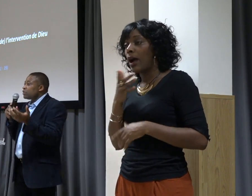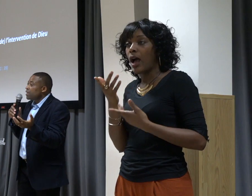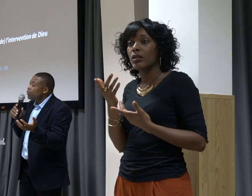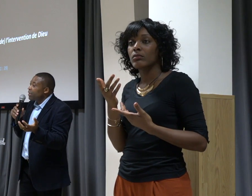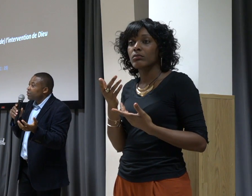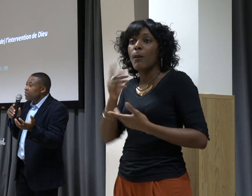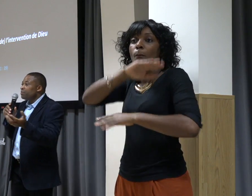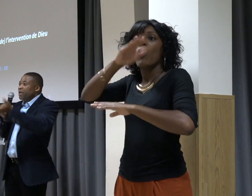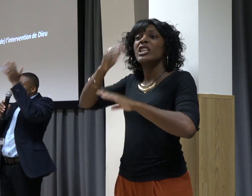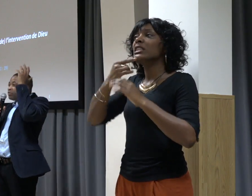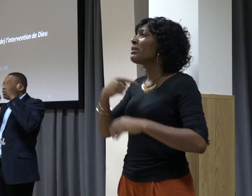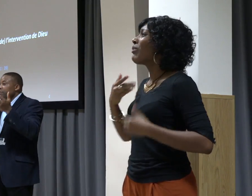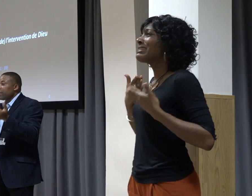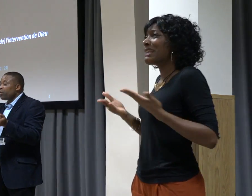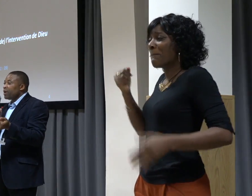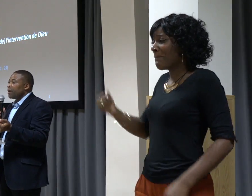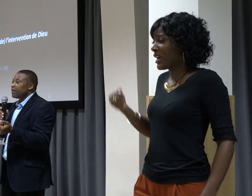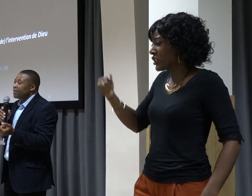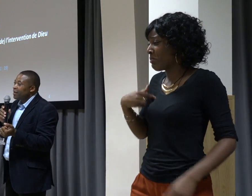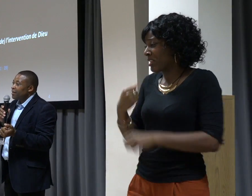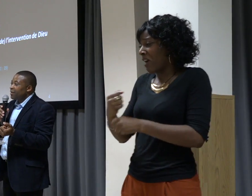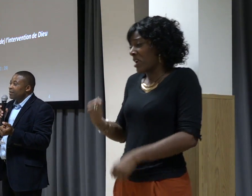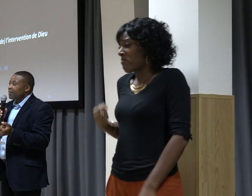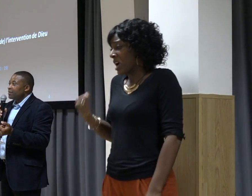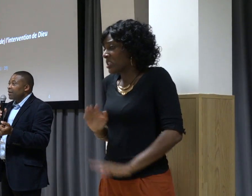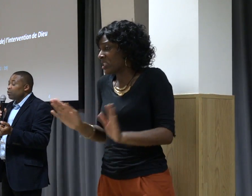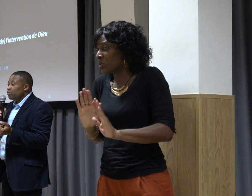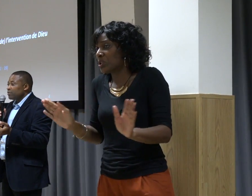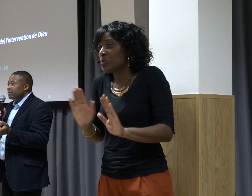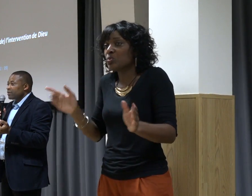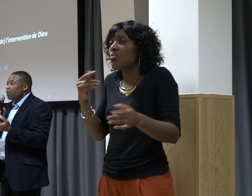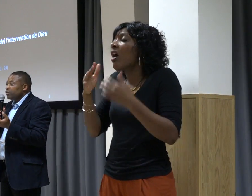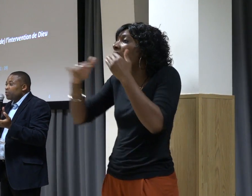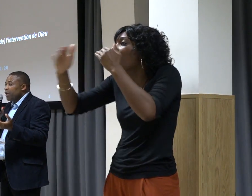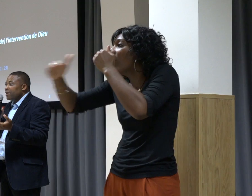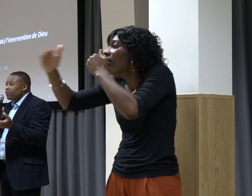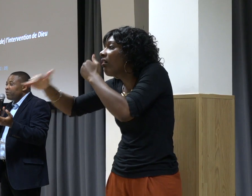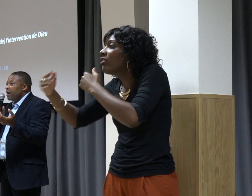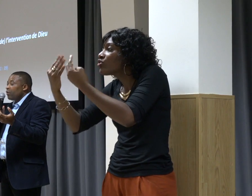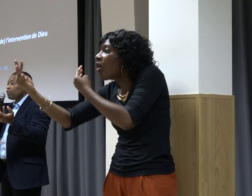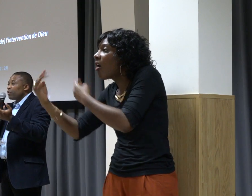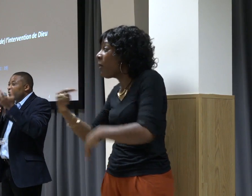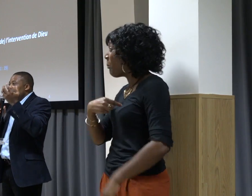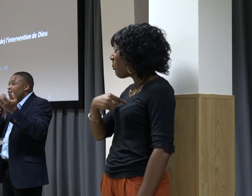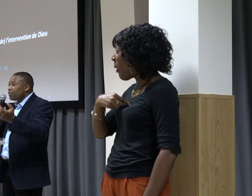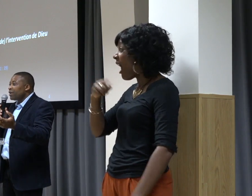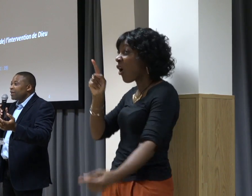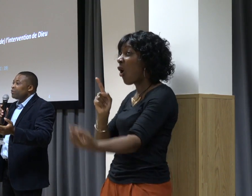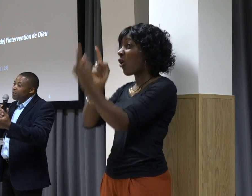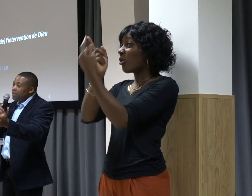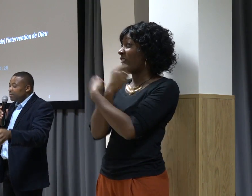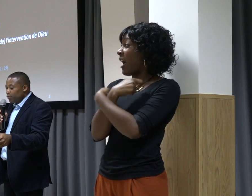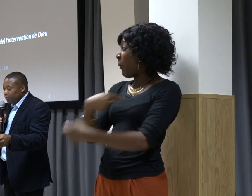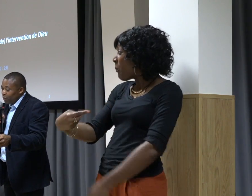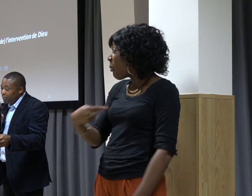juste un simple berger perdu quelque part dans la brousse. Comment je peux aller voir Pharaon, le grand Pharaon, et